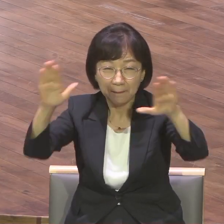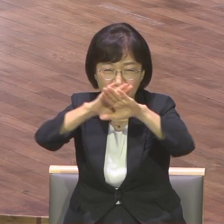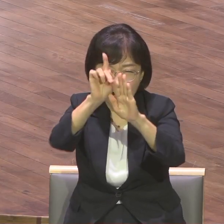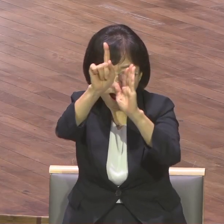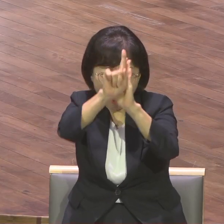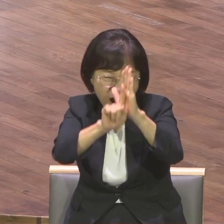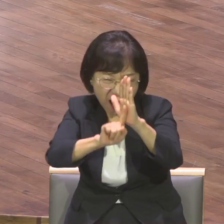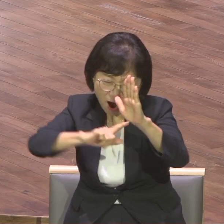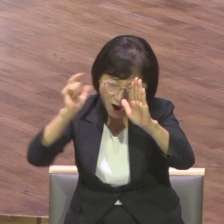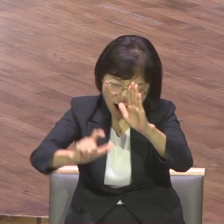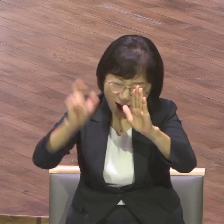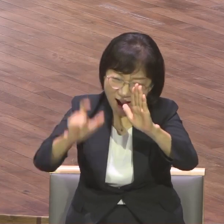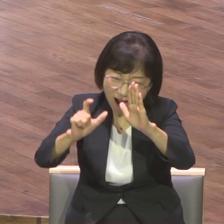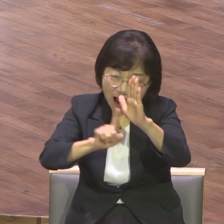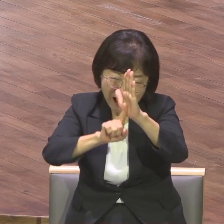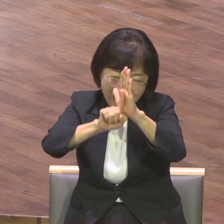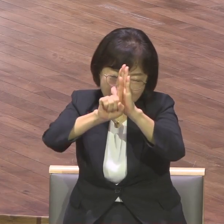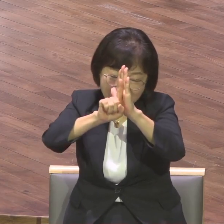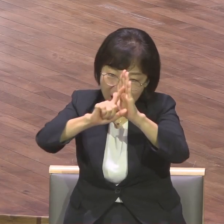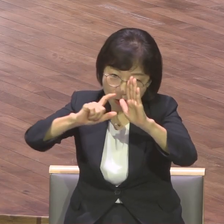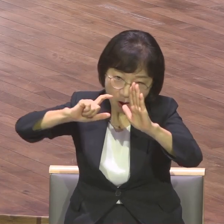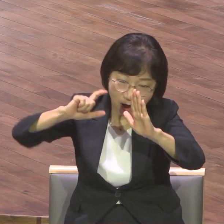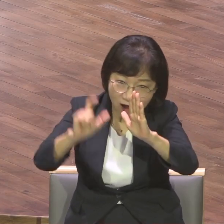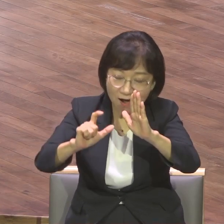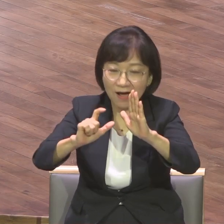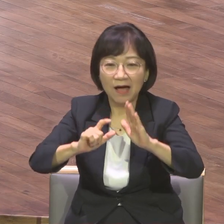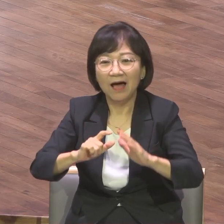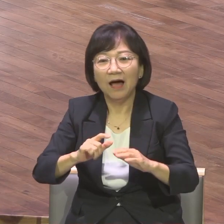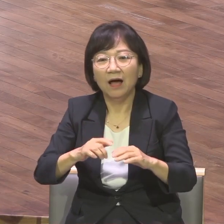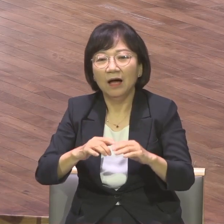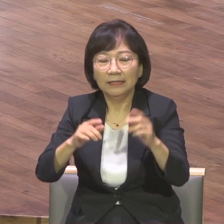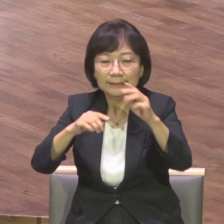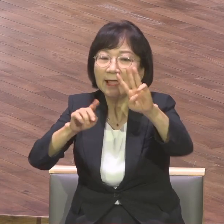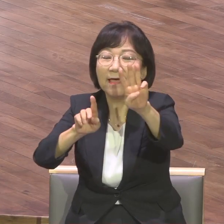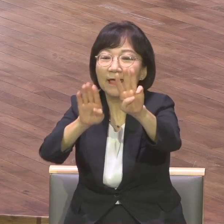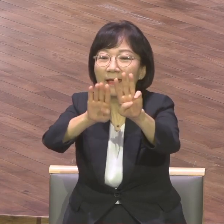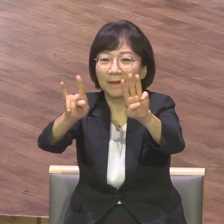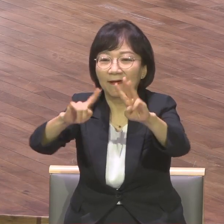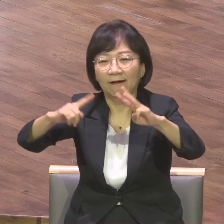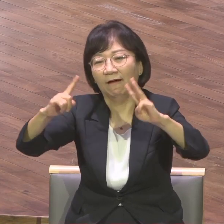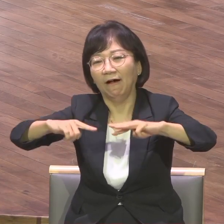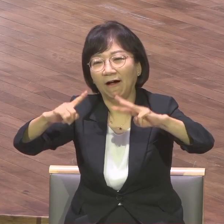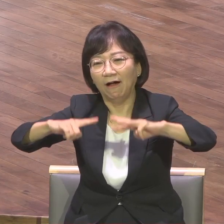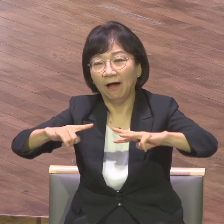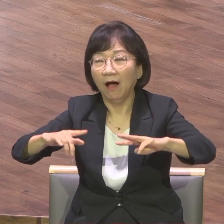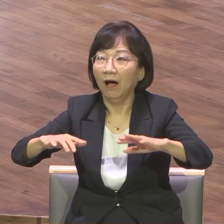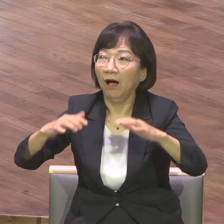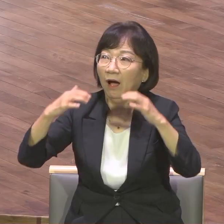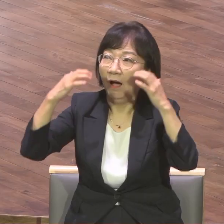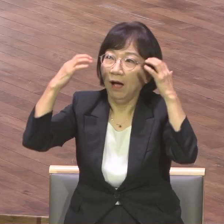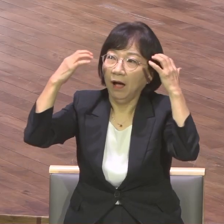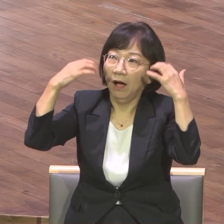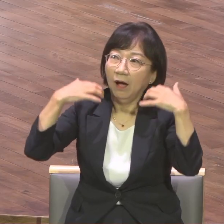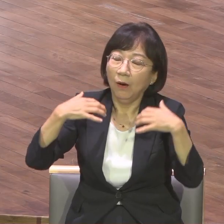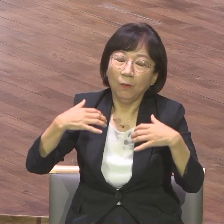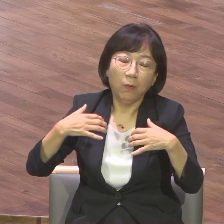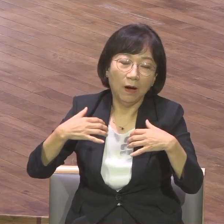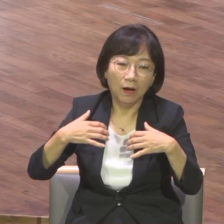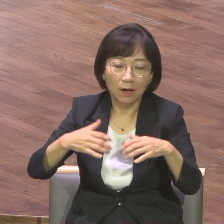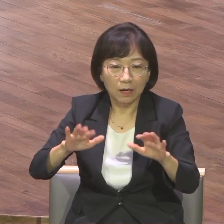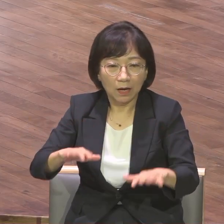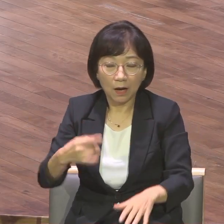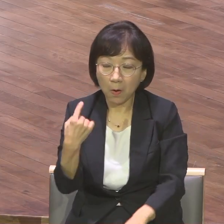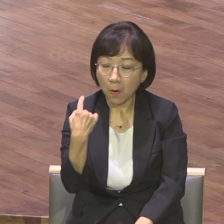날 우리는 다 처음 경험합니다. 이럴 수가 있나? 오늘이 며칠인데 이렇게